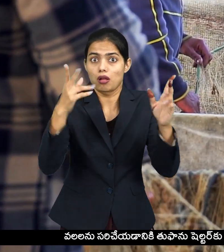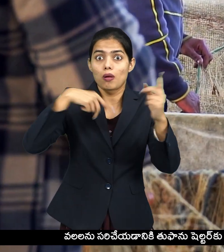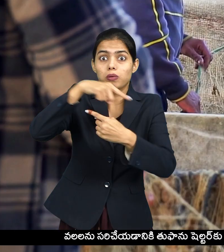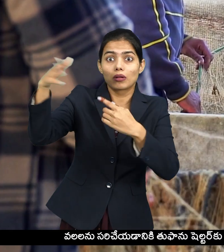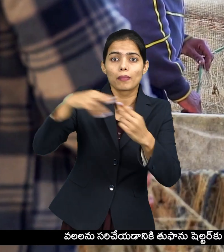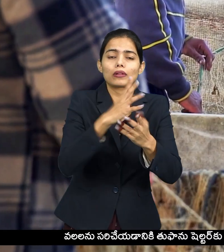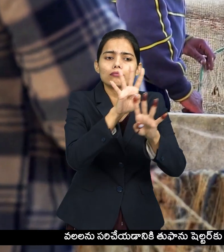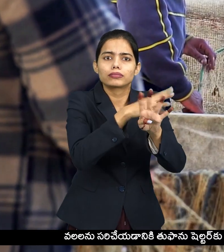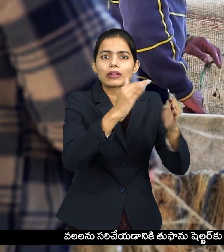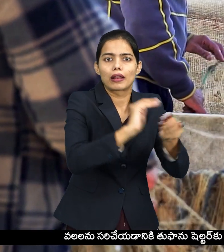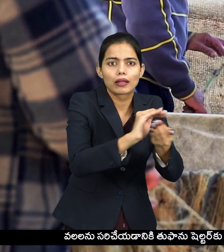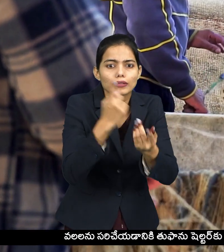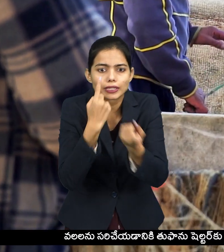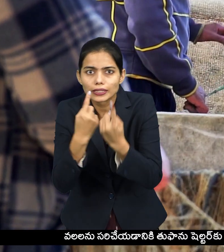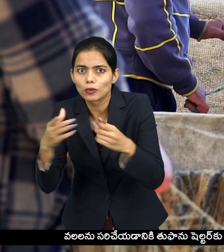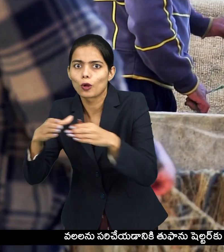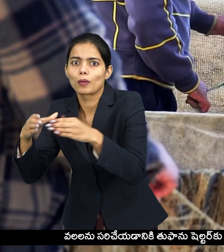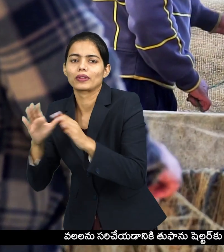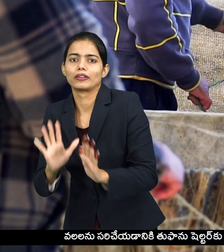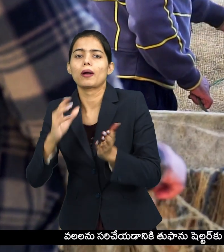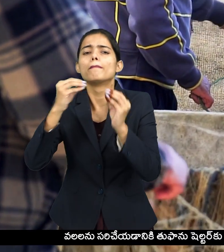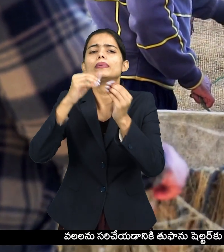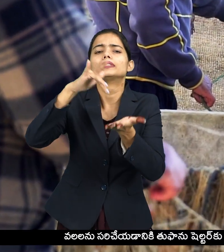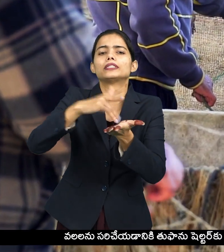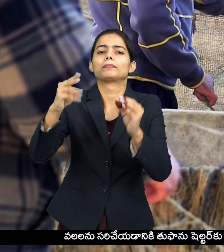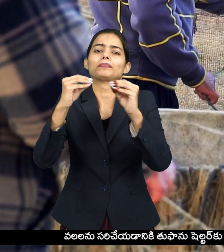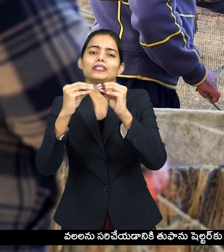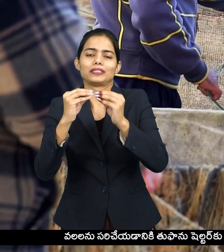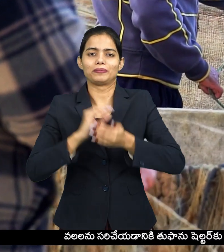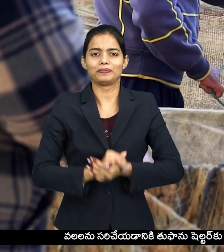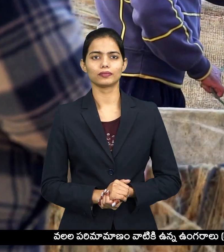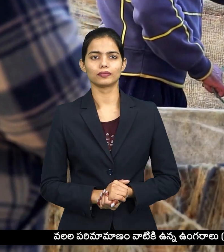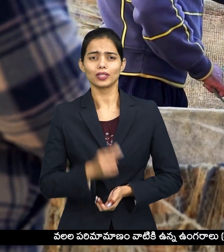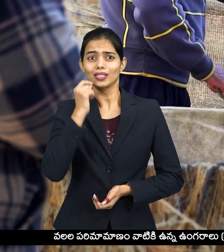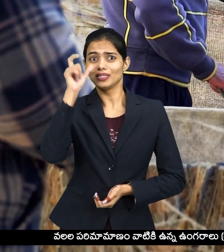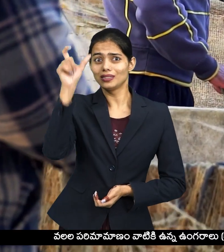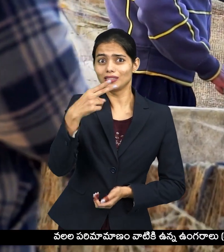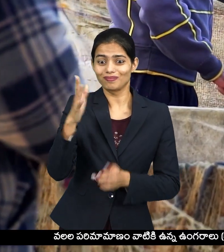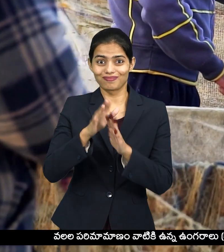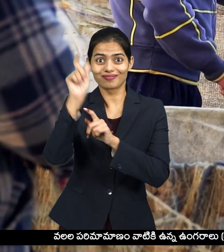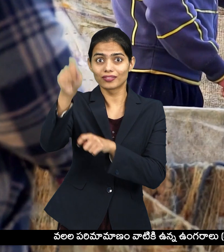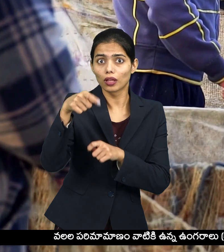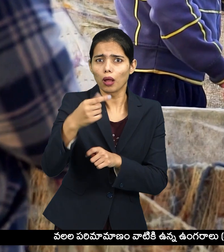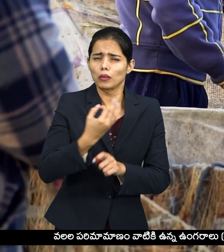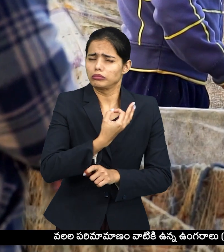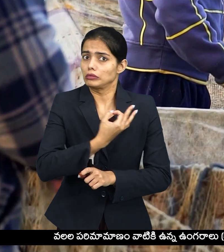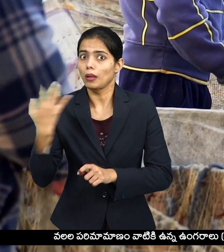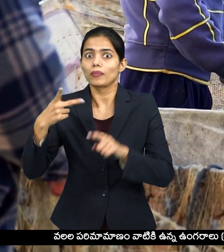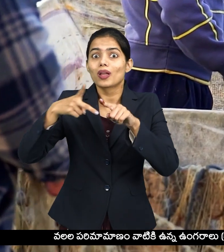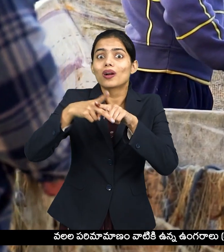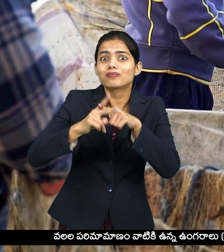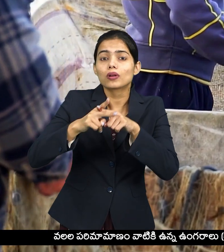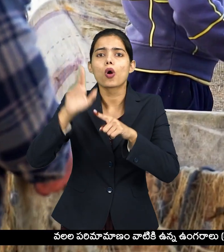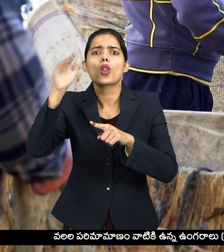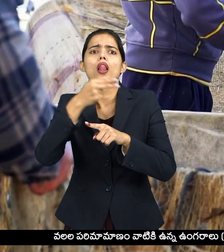తుఫాన్ షెల్టర్కు వెళ్తాడు. ఇది భావనపాడులో ఒక సాధారణ అలవాటు. వలల పరిమాణం వాటికి